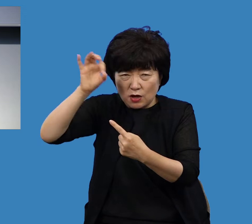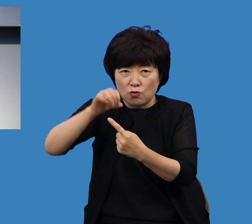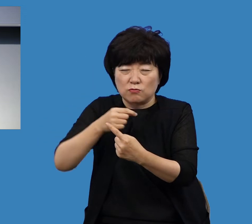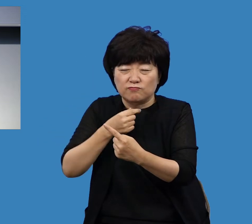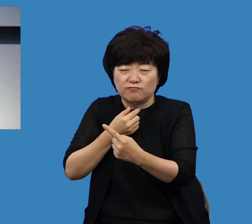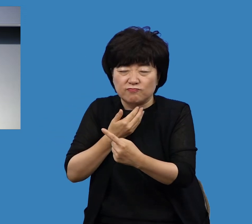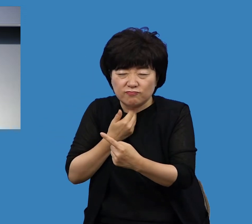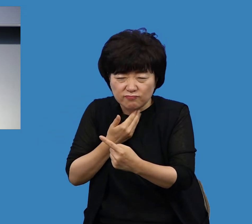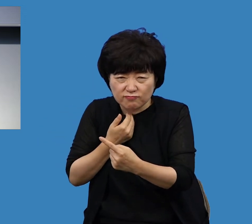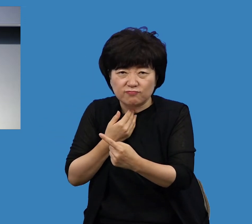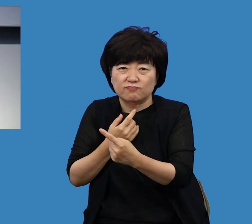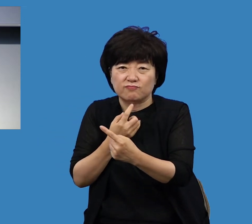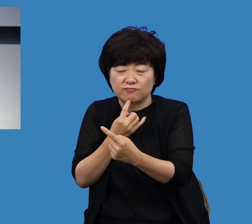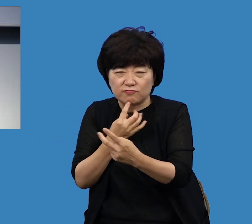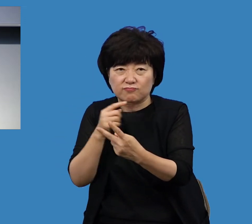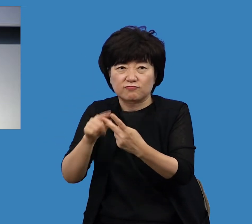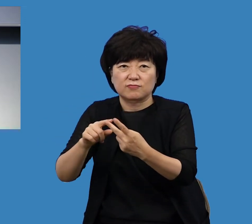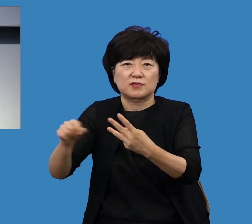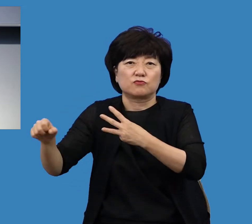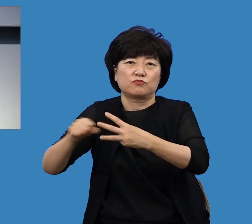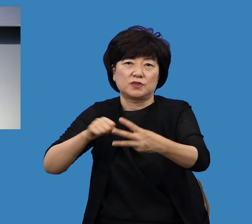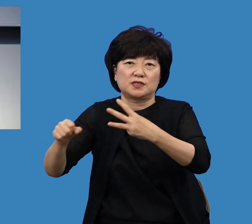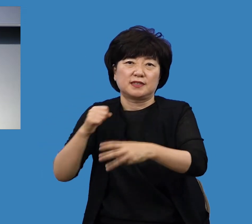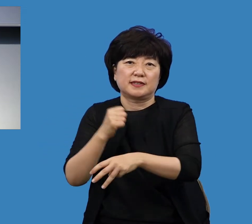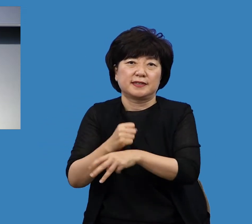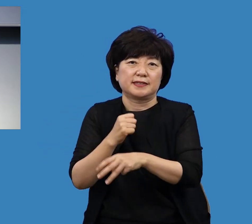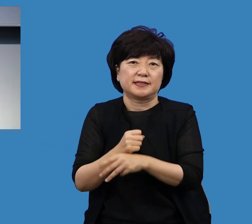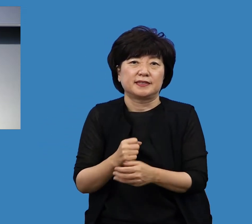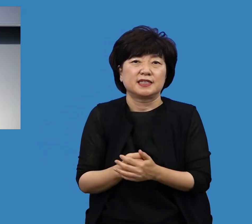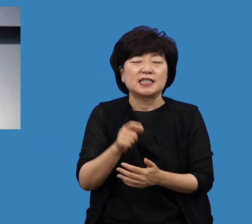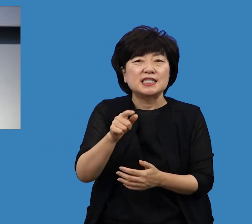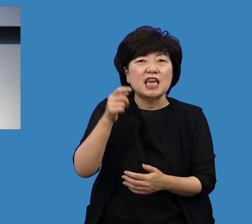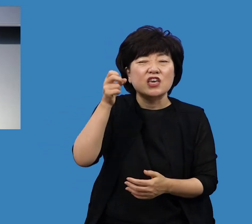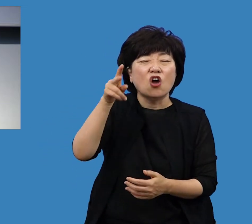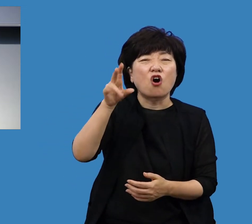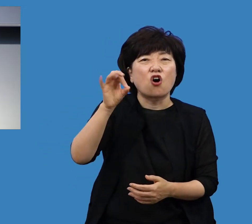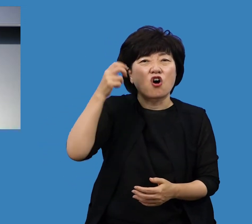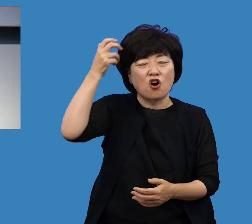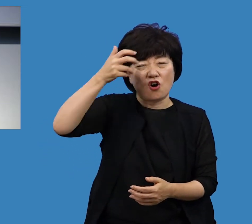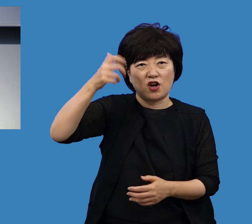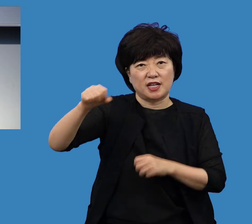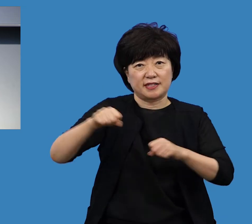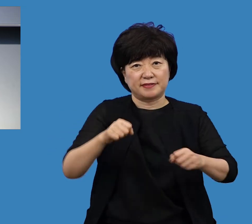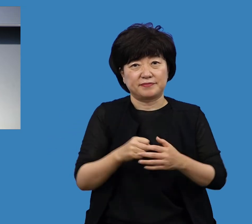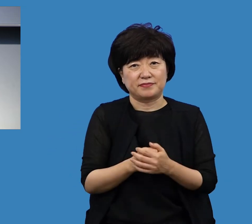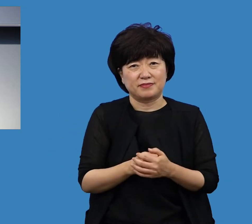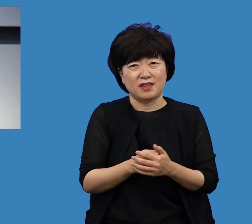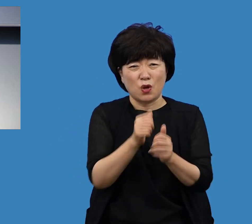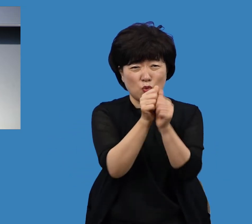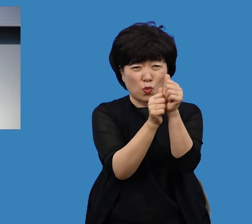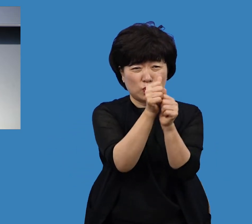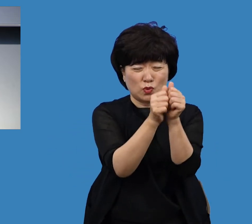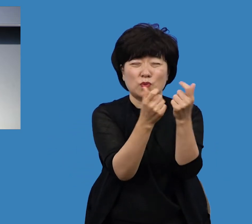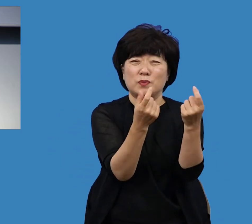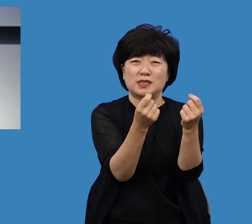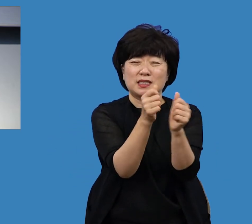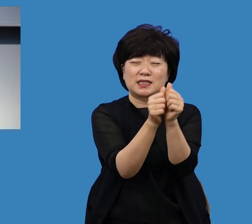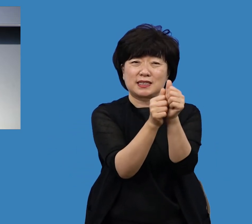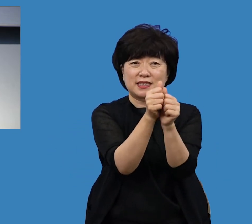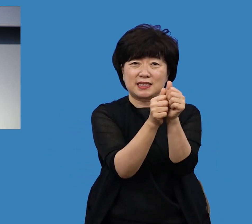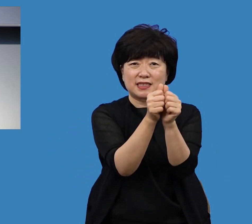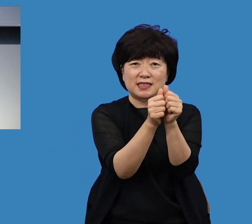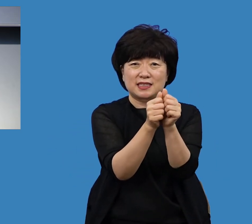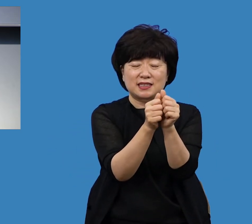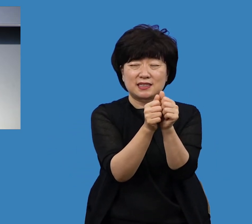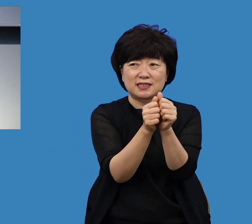추구하고 그것을 향해 움직이게 합니다. 이게 여러분 영이라는 거예요. 영. 뭐 동성애도 마찬가지예요. 동성애도